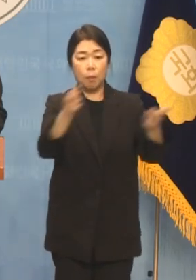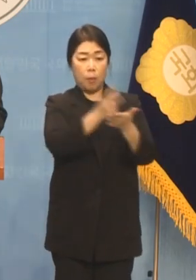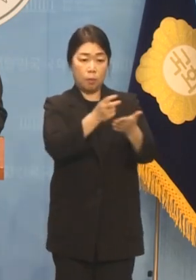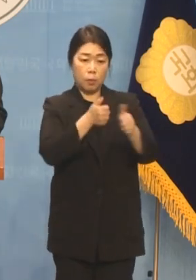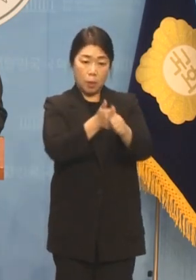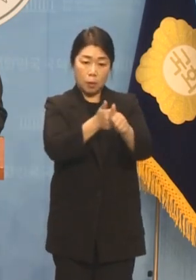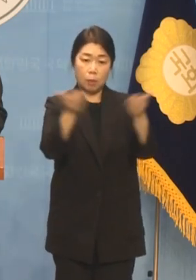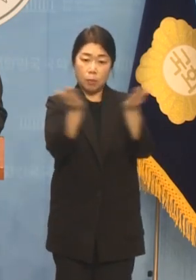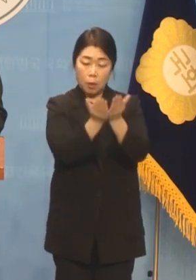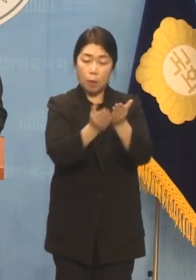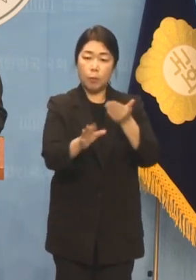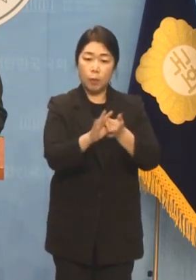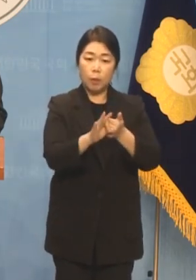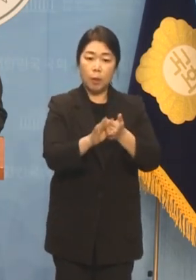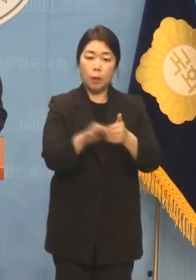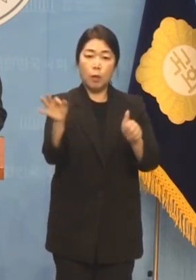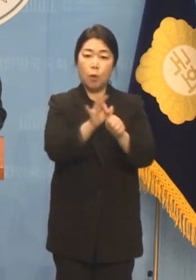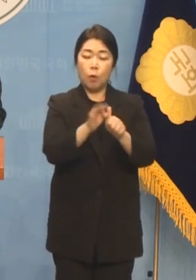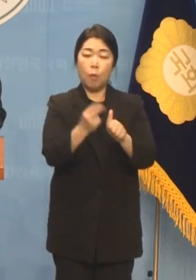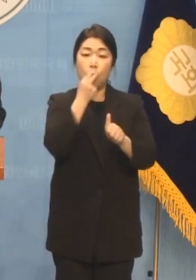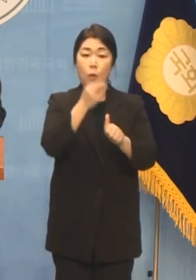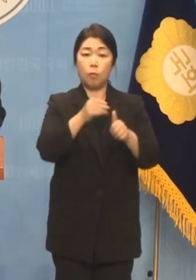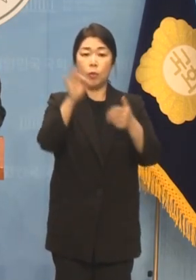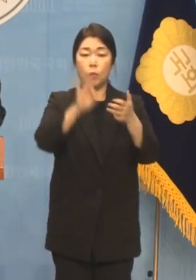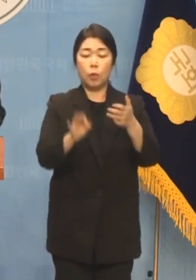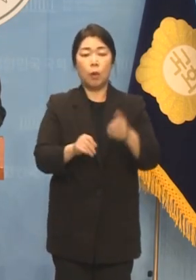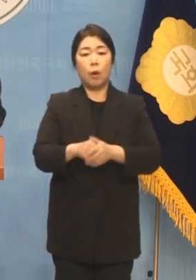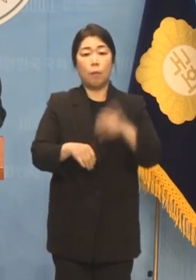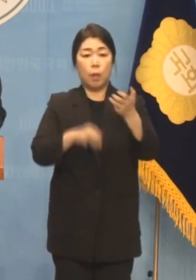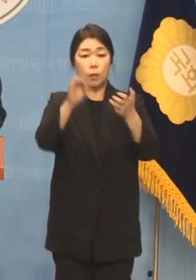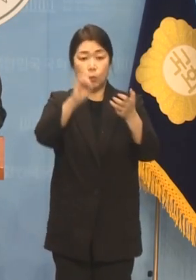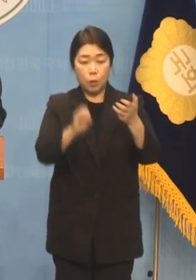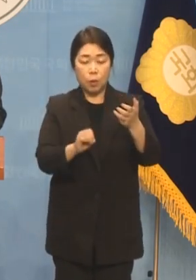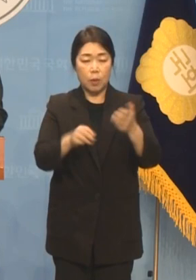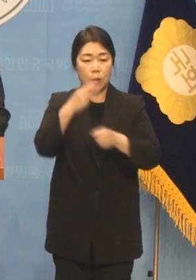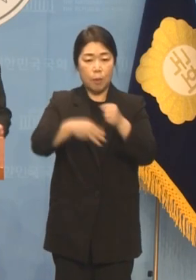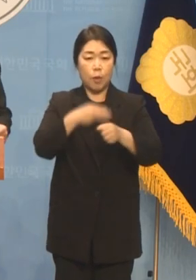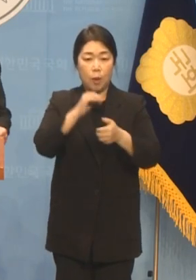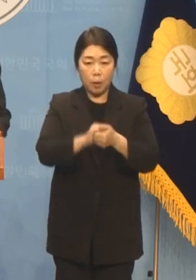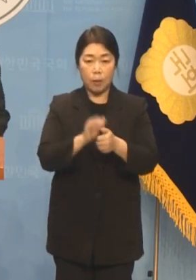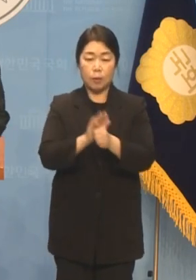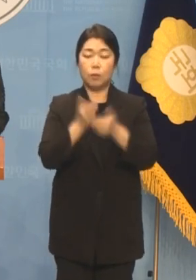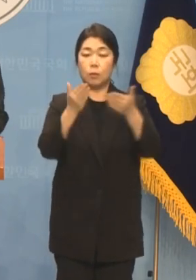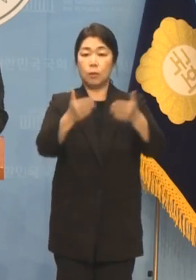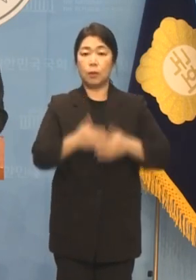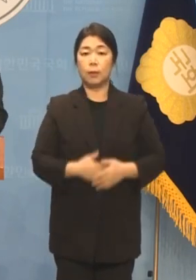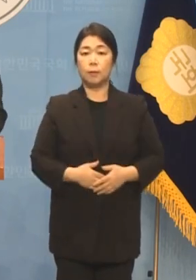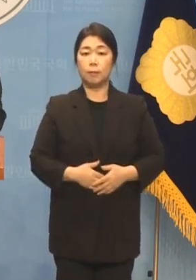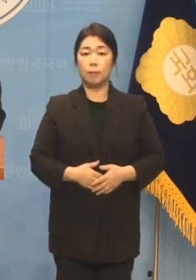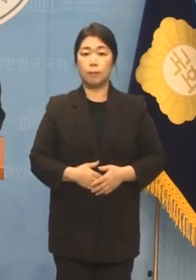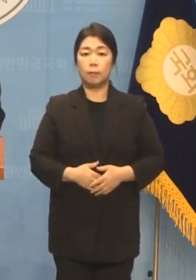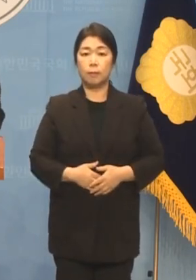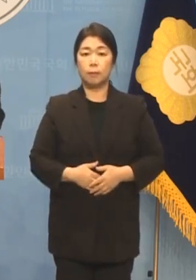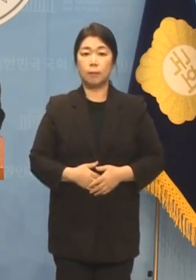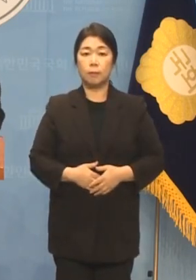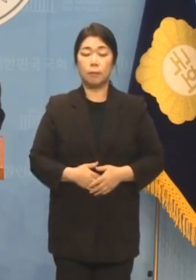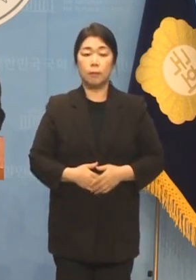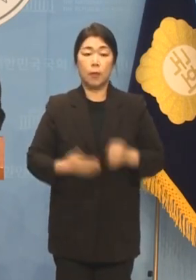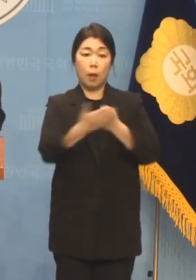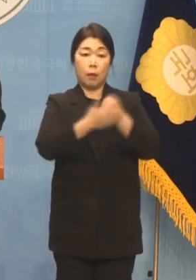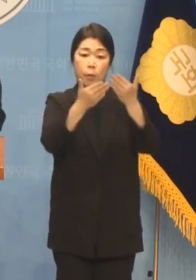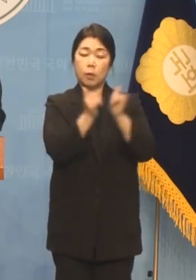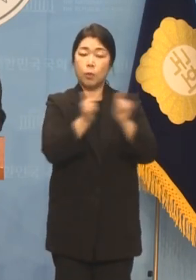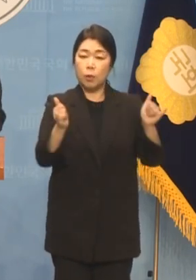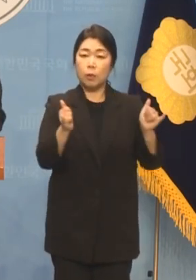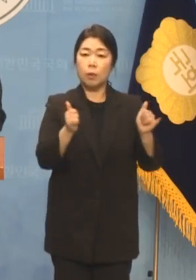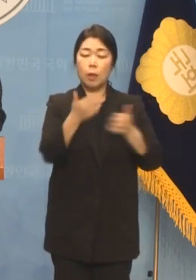충족하면 연금보험료의 80%를 3년간 지원하도록 하겠습니다. 사각지대 해소뿐만